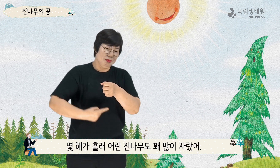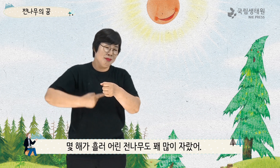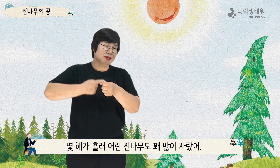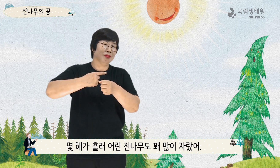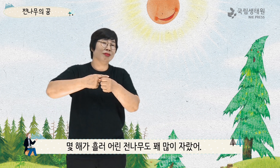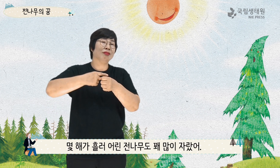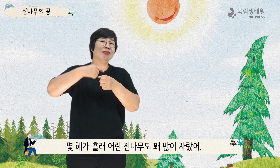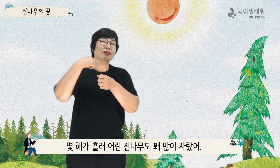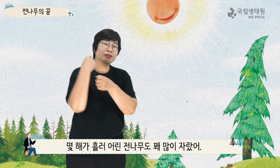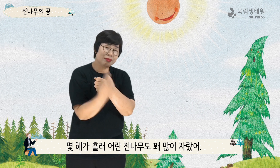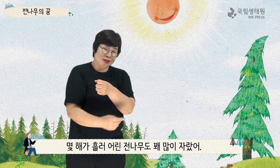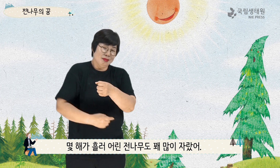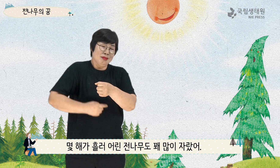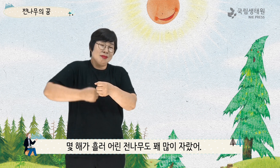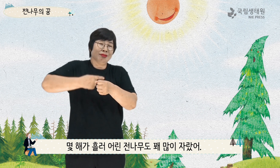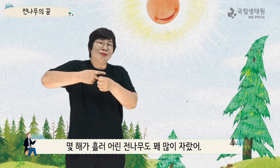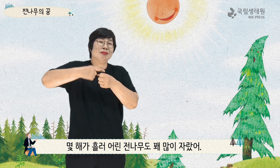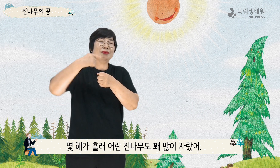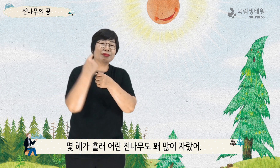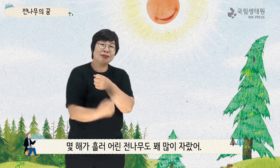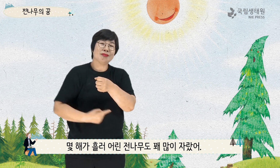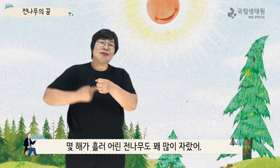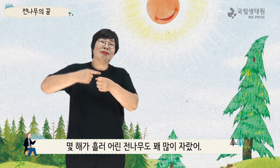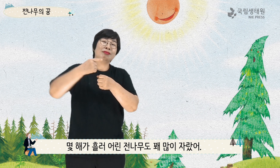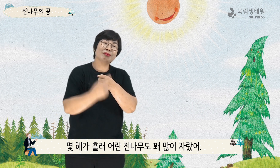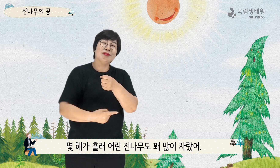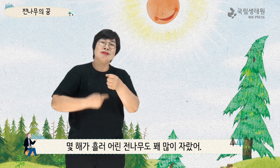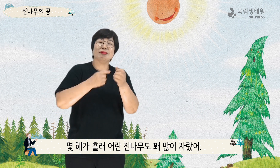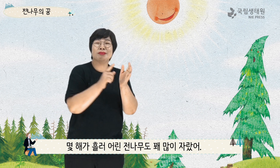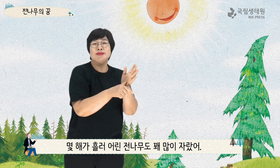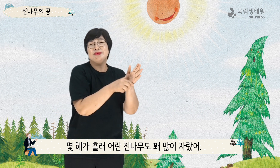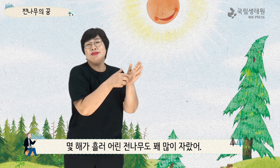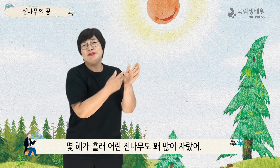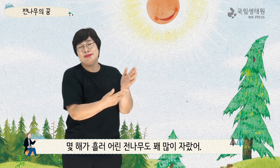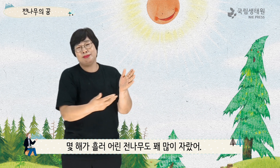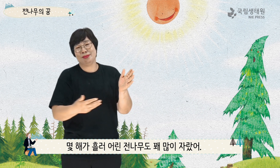몇 해가 흘러 어린 전나무도 꽤 많이 자랐어.